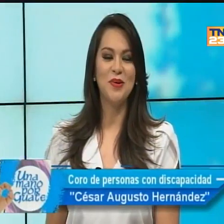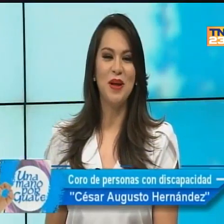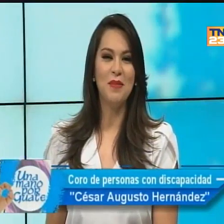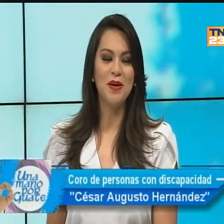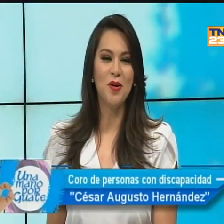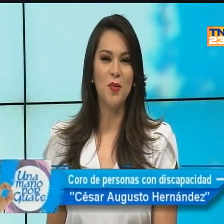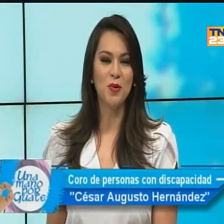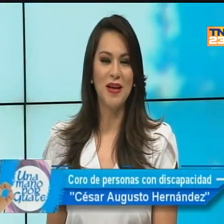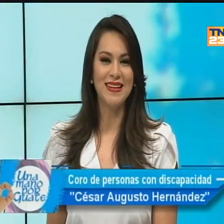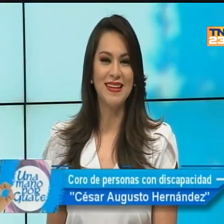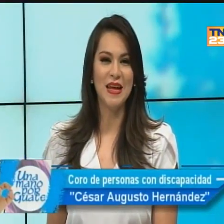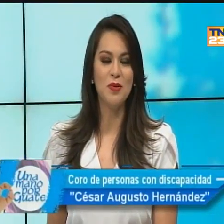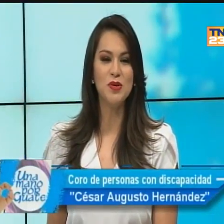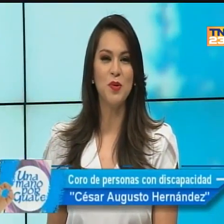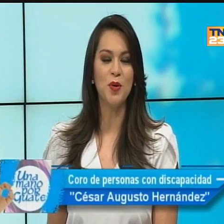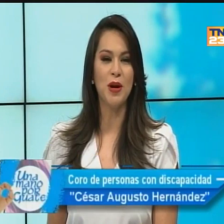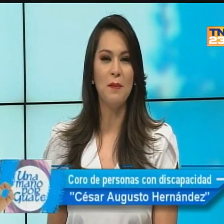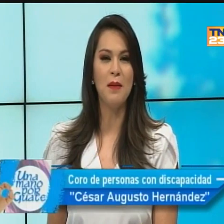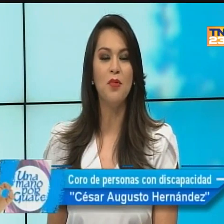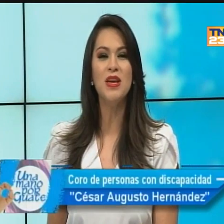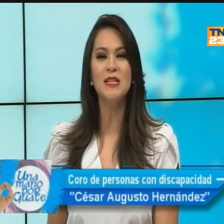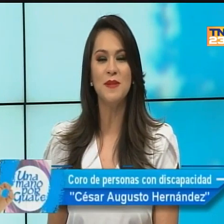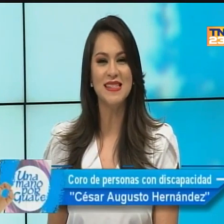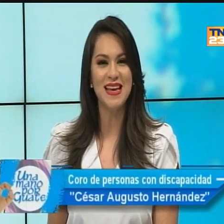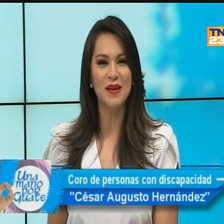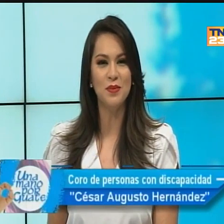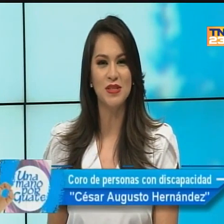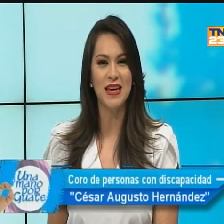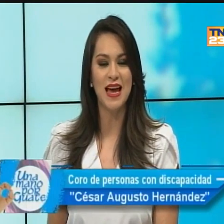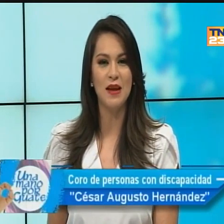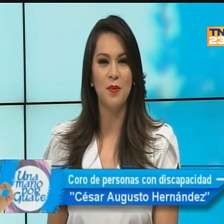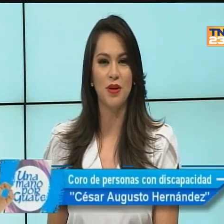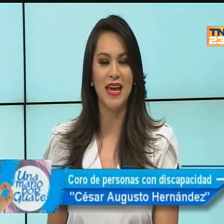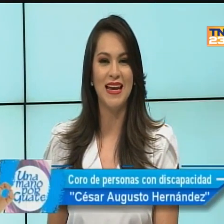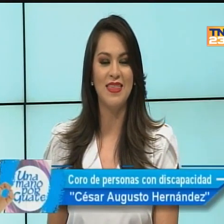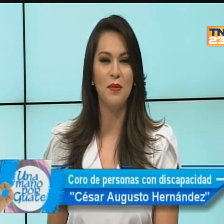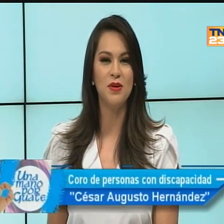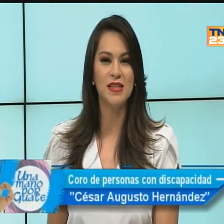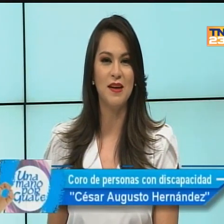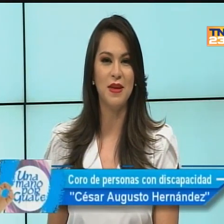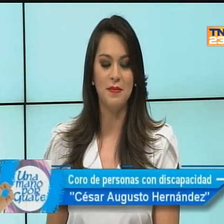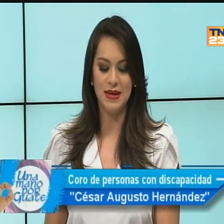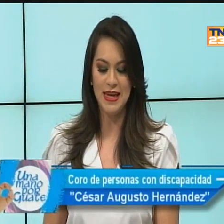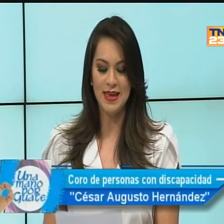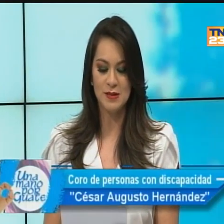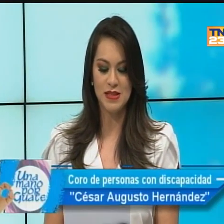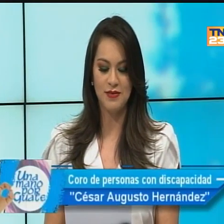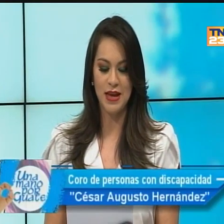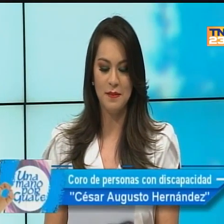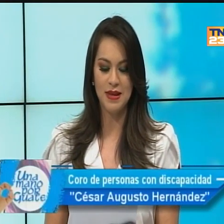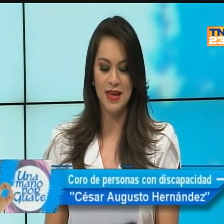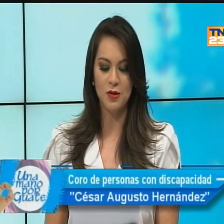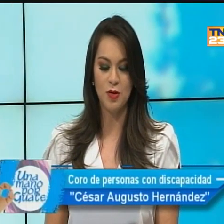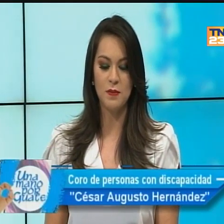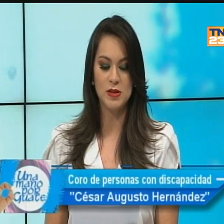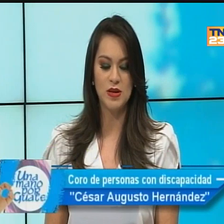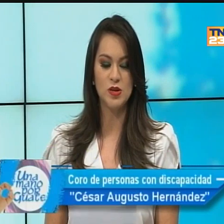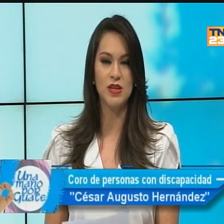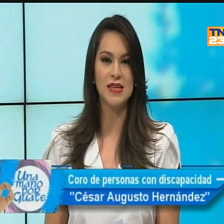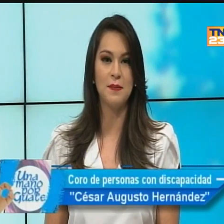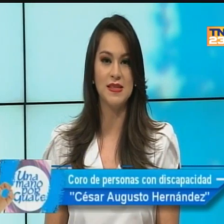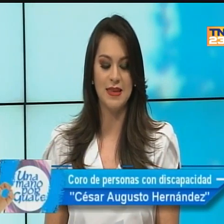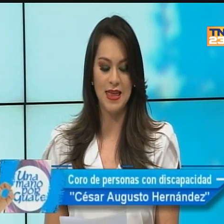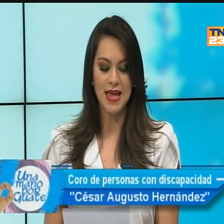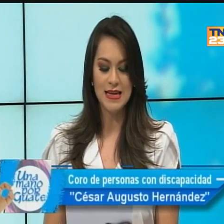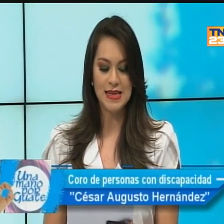Acá en Una Mano por Guate tenemos un programa muy especial musical porque le damos la bienvenida específicamente al coro de personas